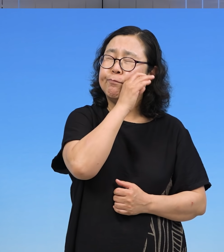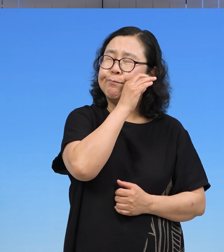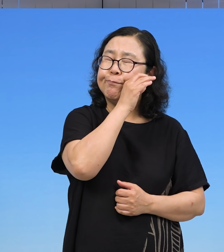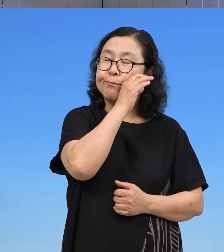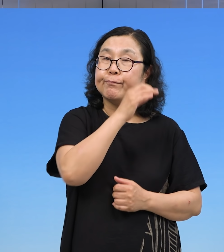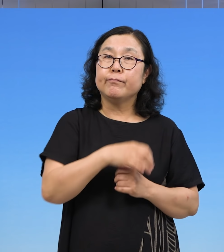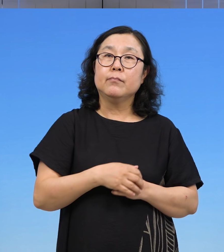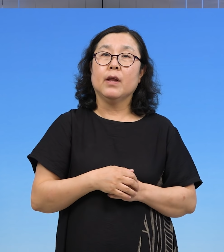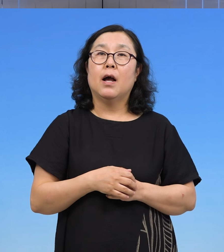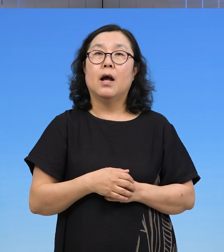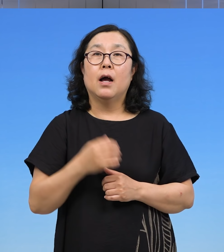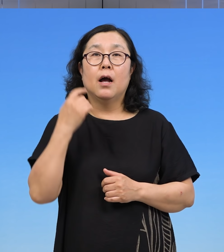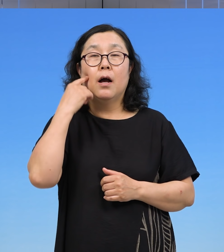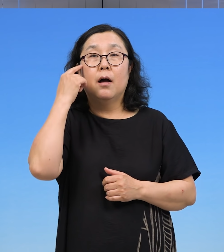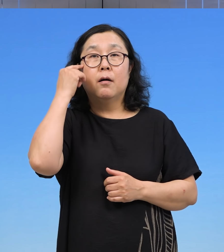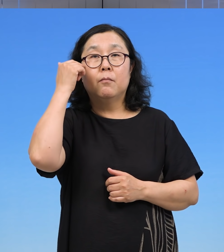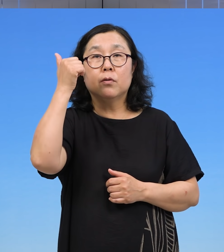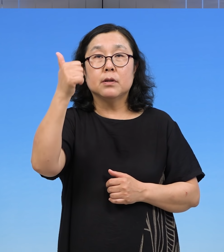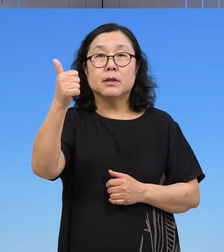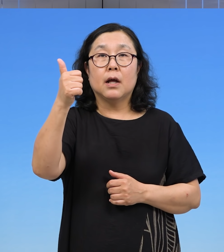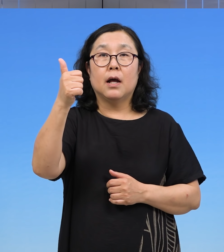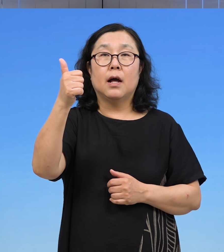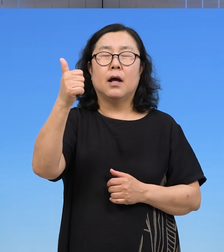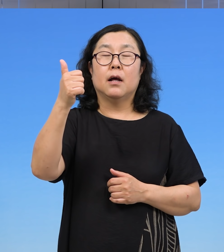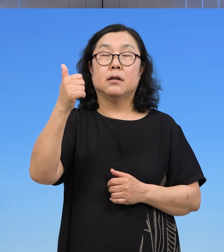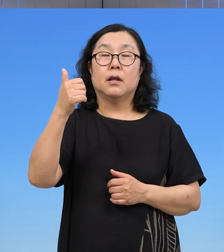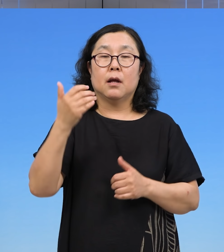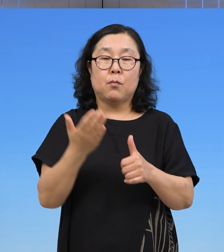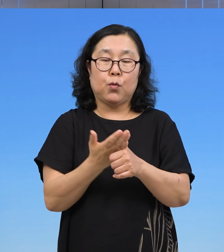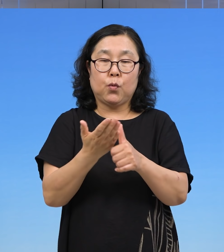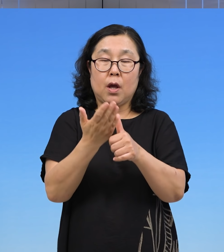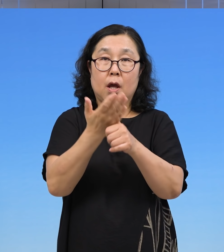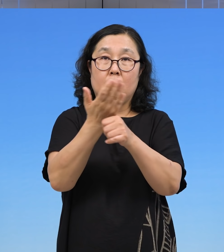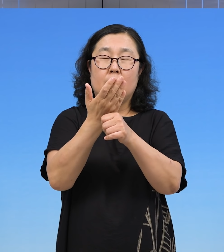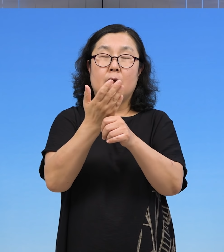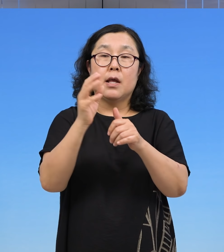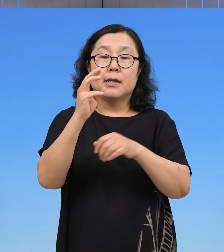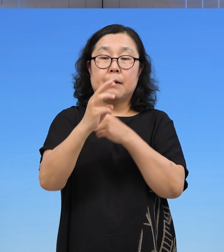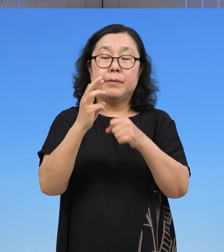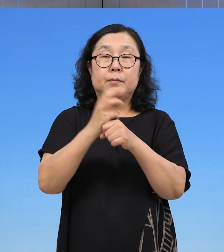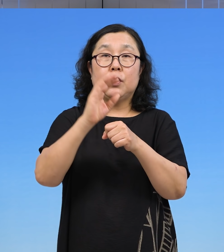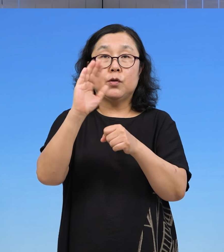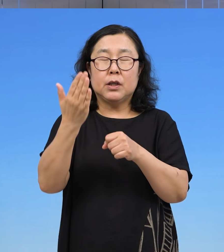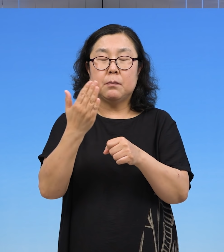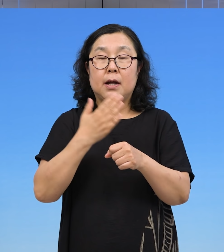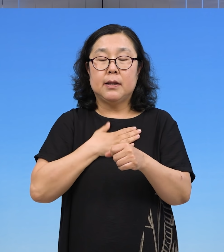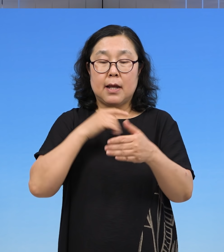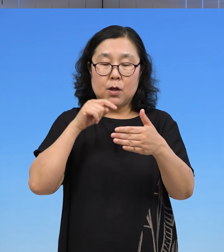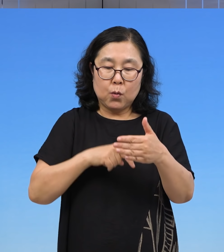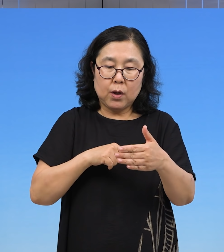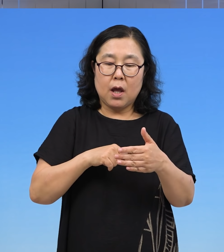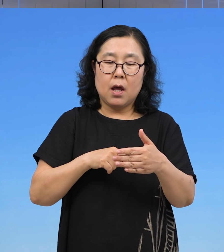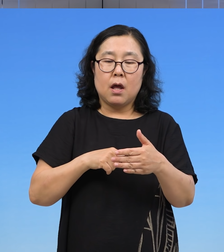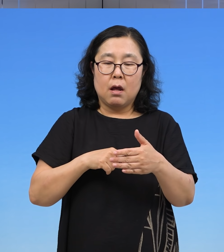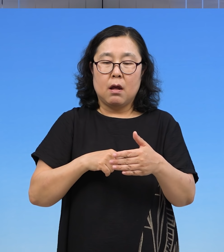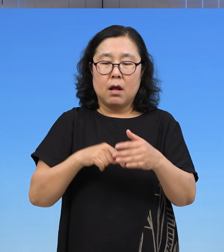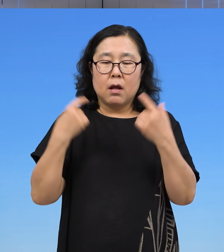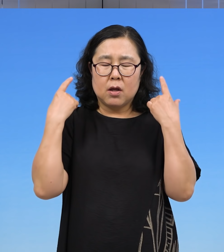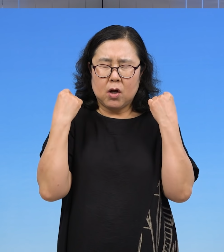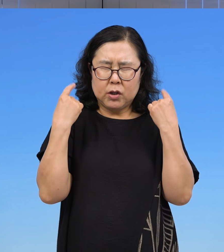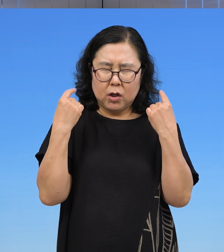부끄럽지만 목사 목회 30년 차인 제 내면에 여전히 솔로몬이